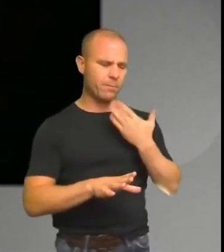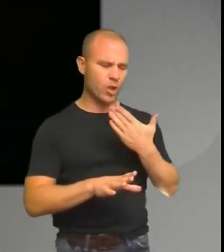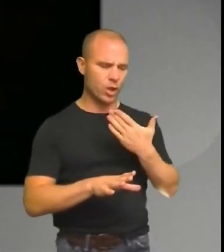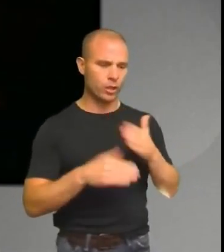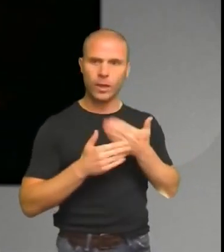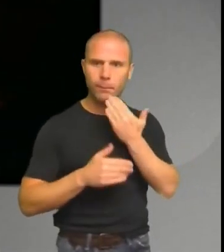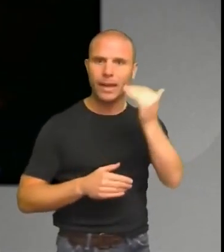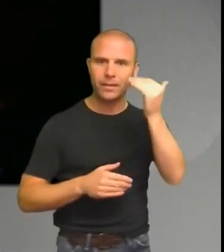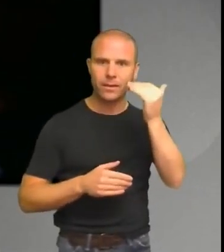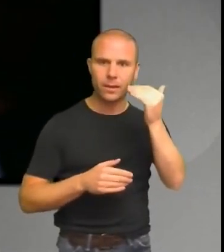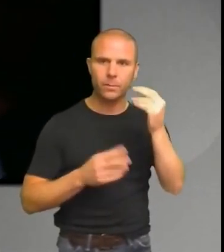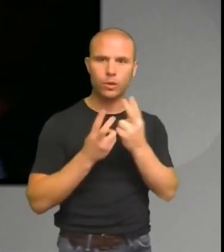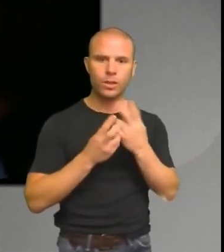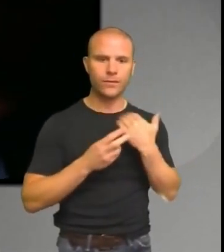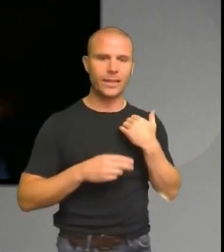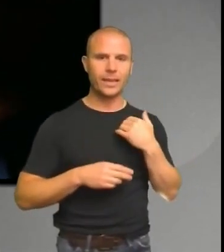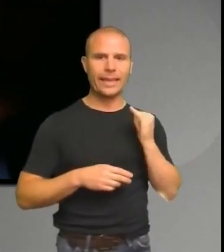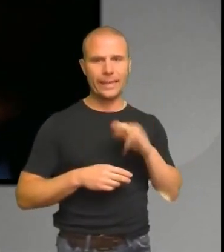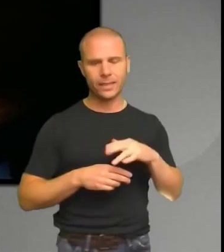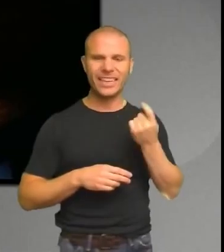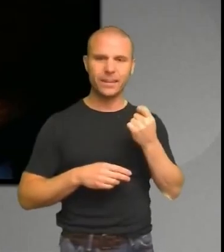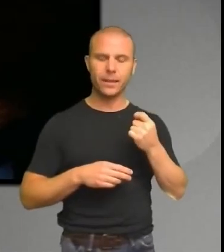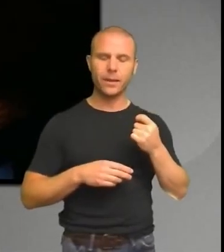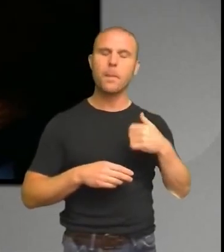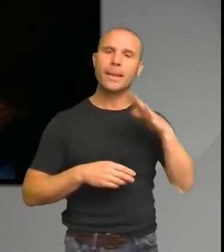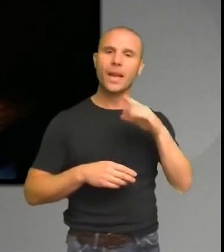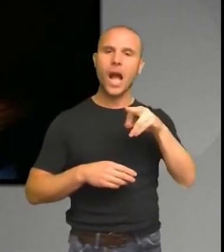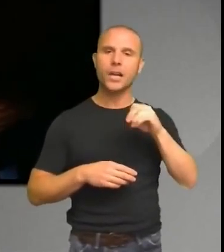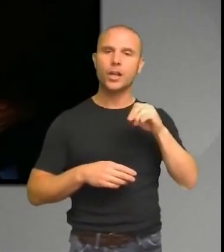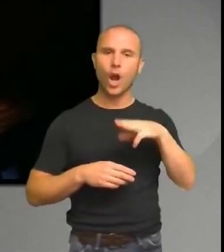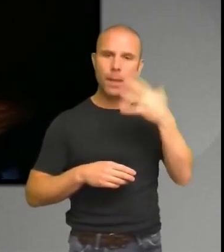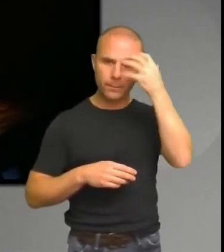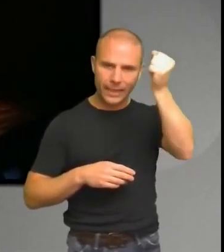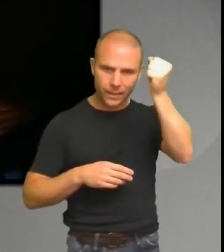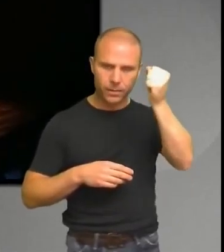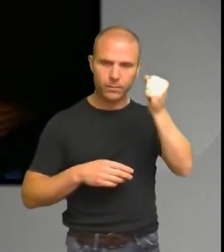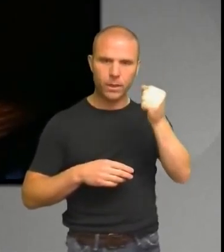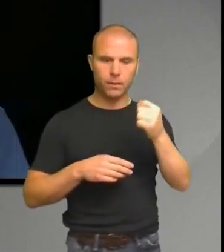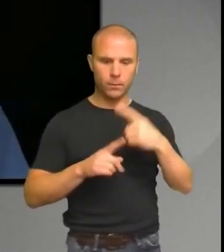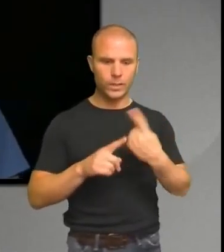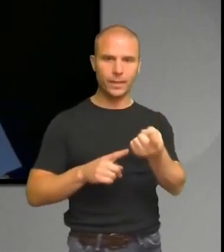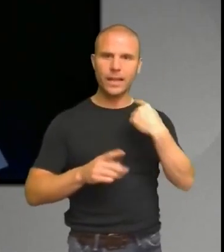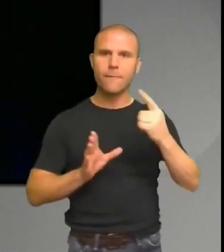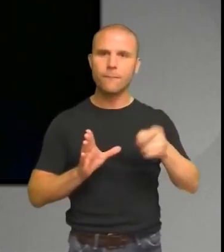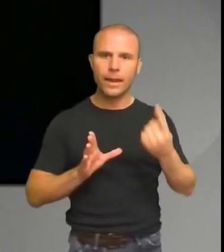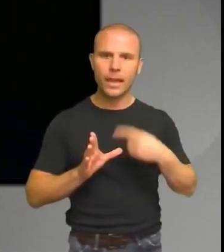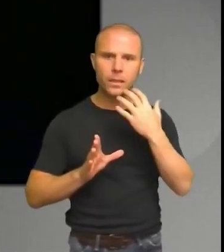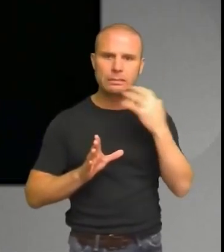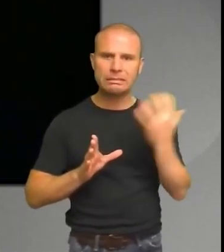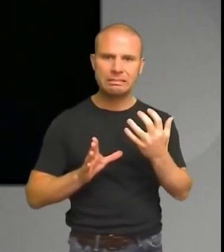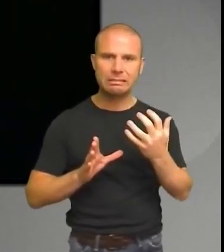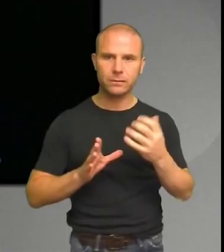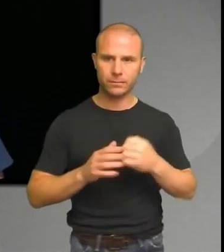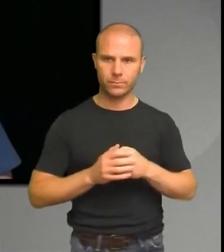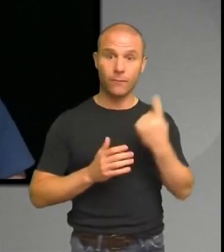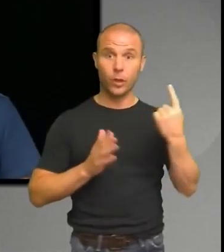Så att vi slängde in ett extra ram, datorns arbetsminne, och en till megafläkt. Som, ja, när